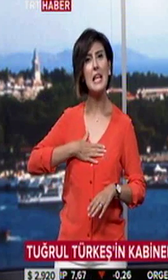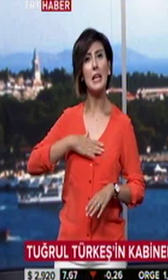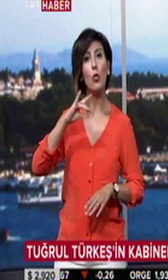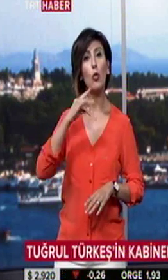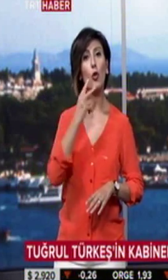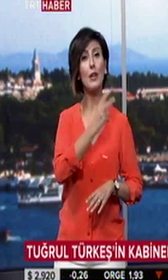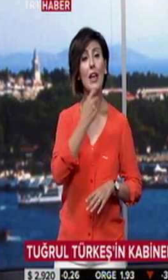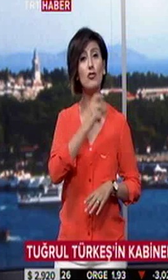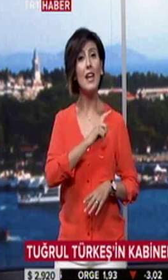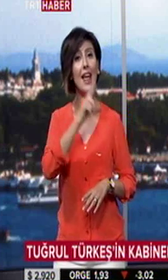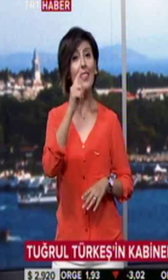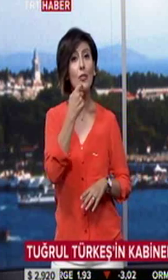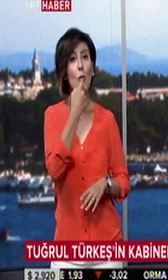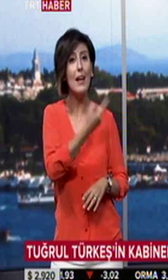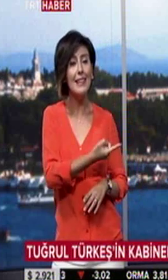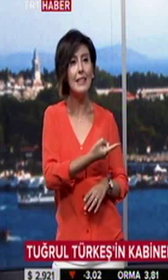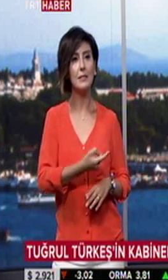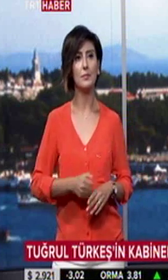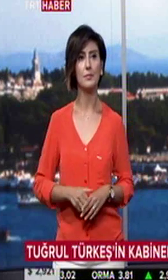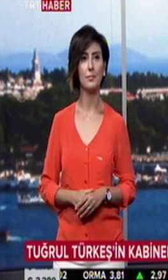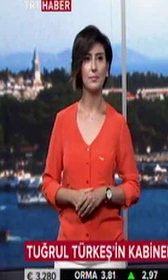Türkeş'i reddediyorlar dedi.